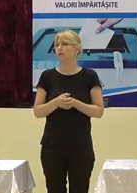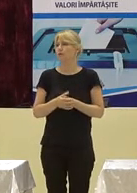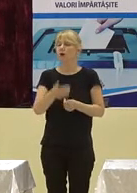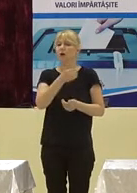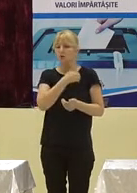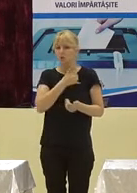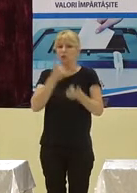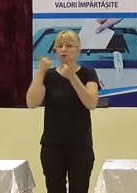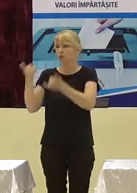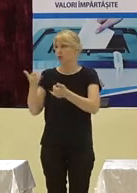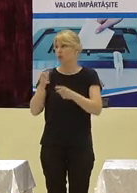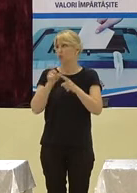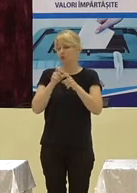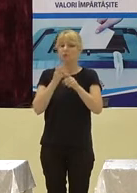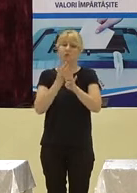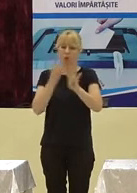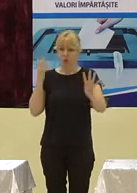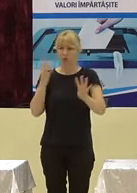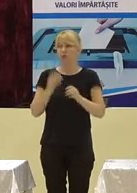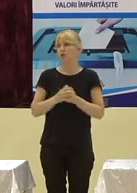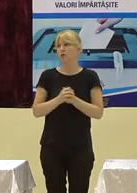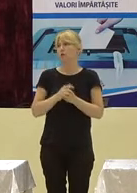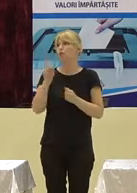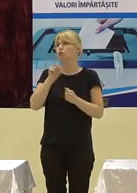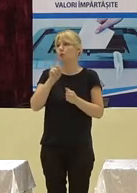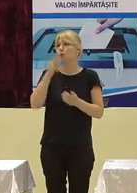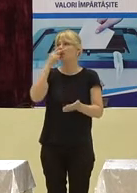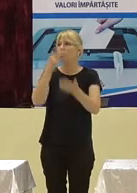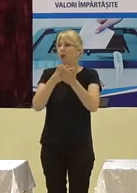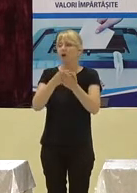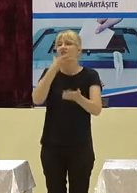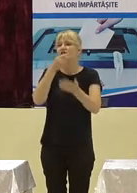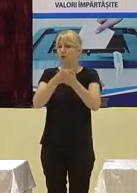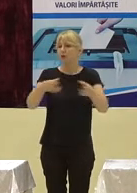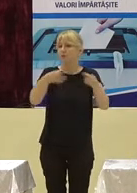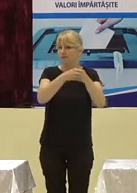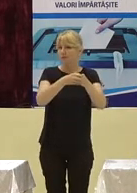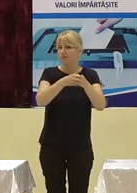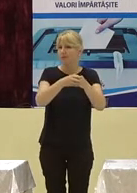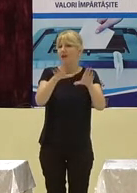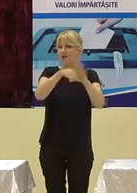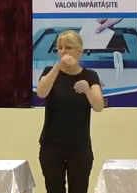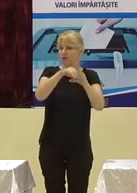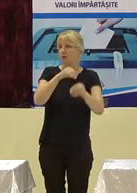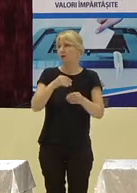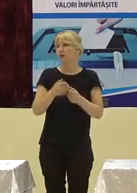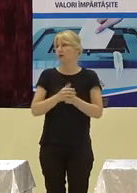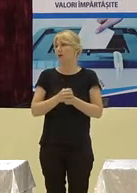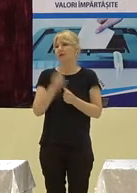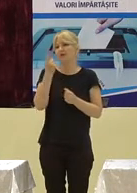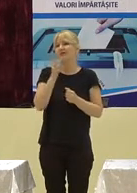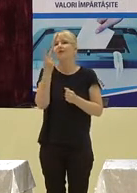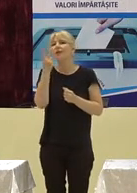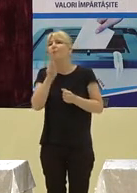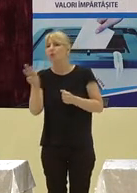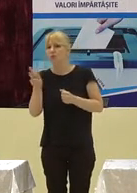vom oferi cuvântul pe rând fiecărui candidat să-și prezinte platforma electorală pe parcursul a 2 minute.